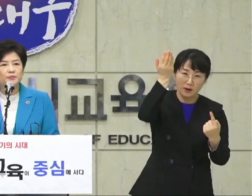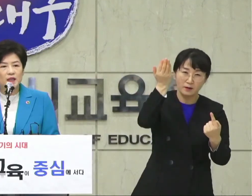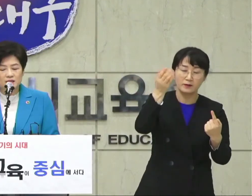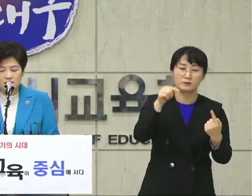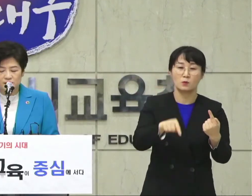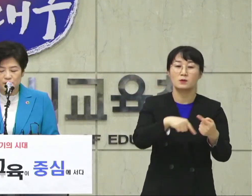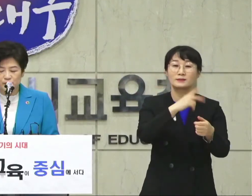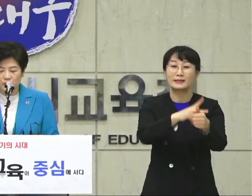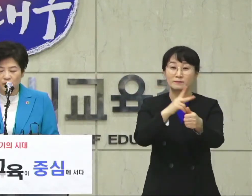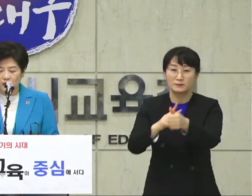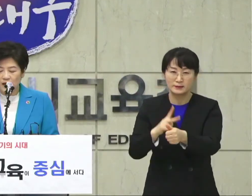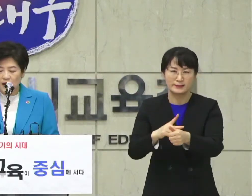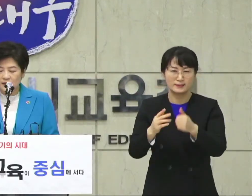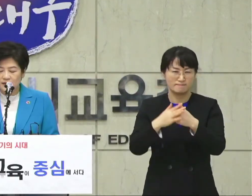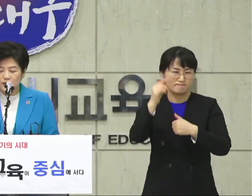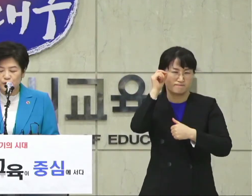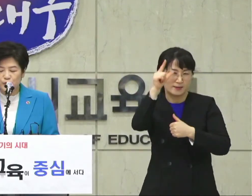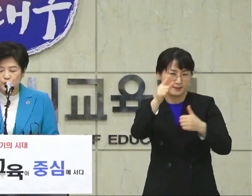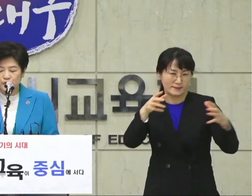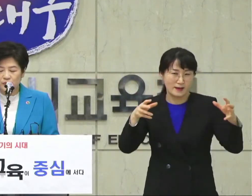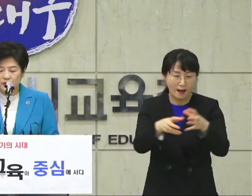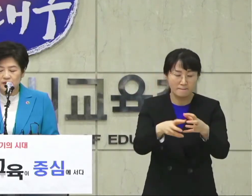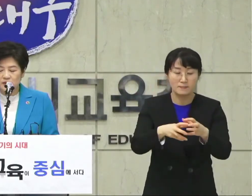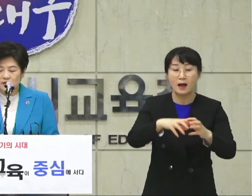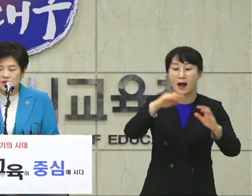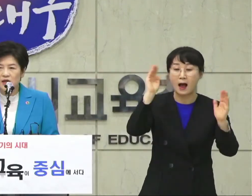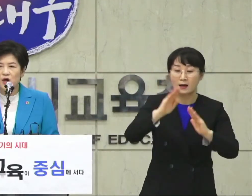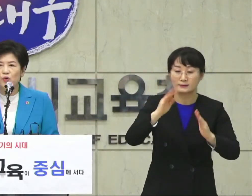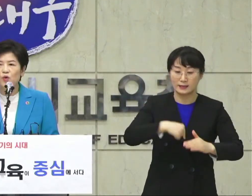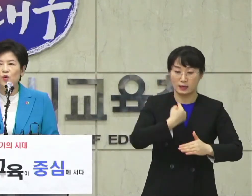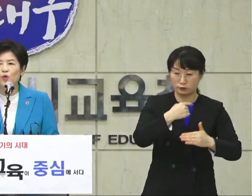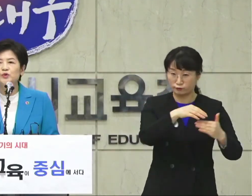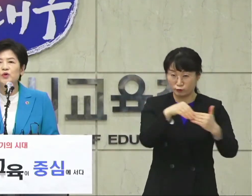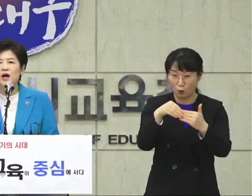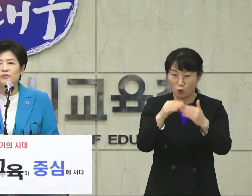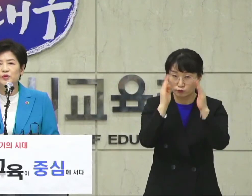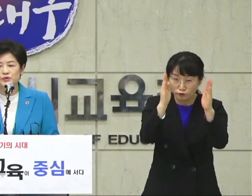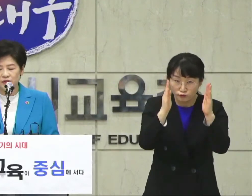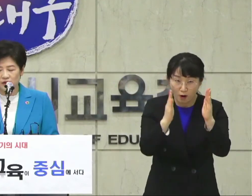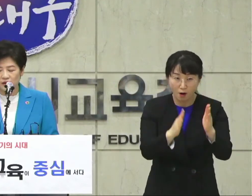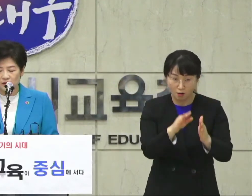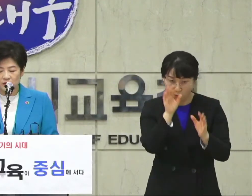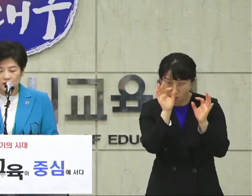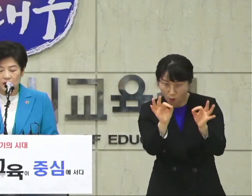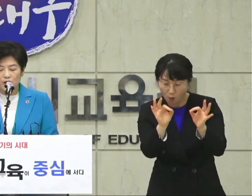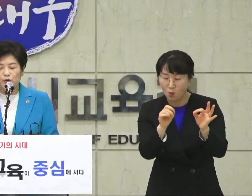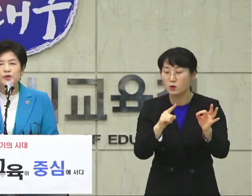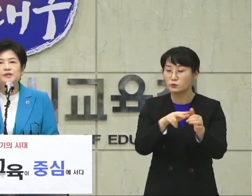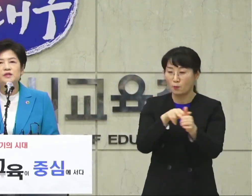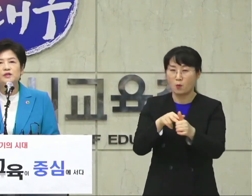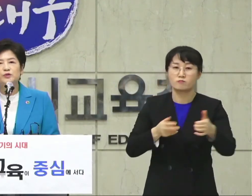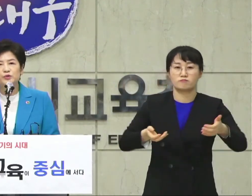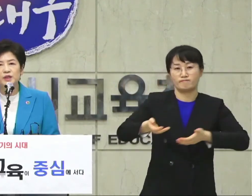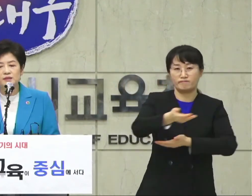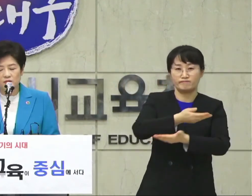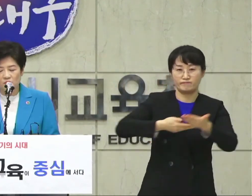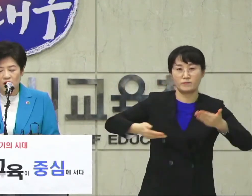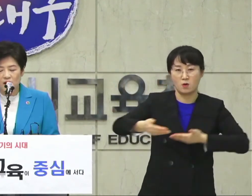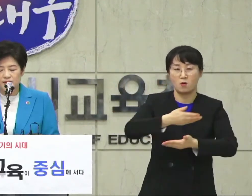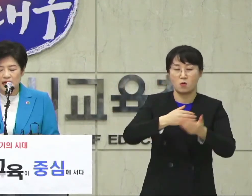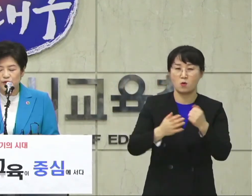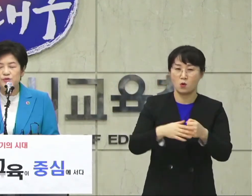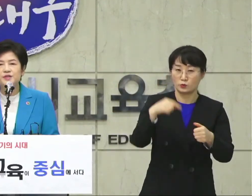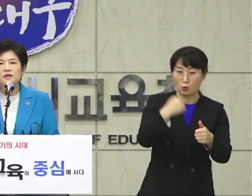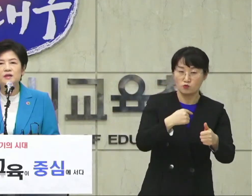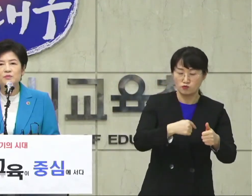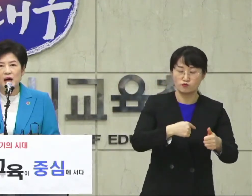선생님들이 집단 지성으로 학생 주도 수업을 성찰하고 공유함으로써 교육적